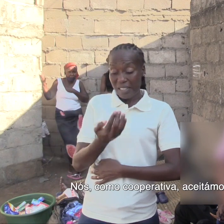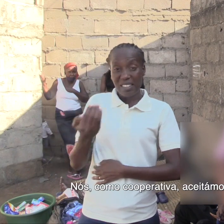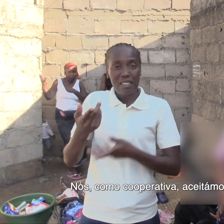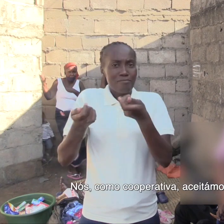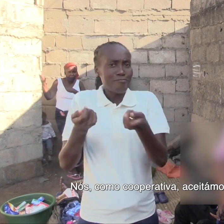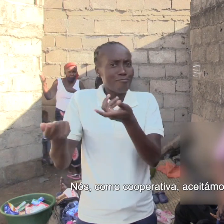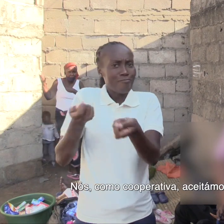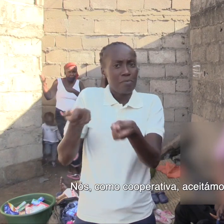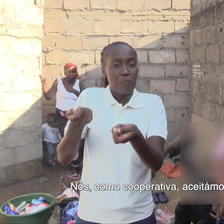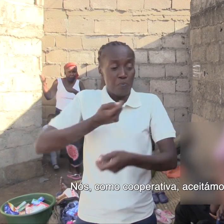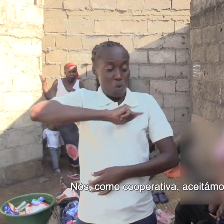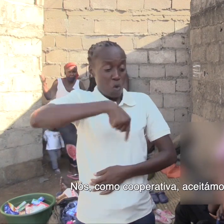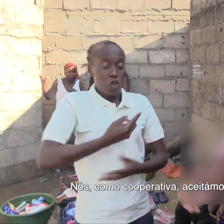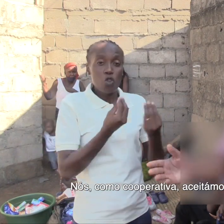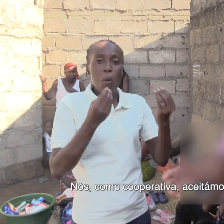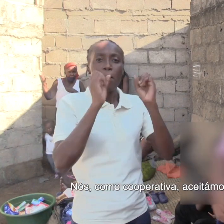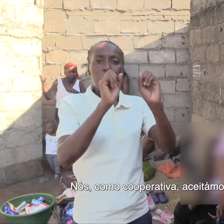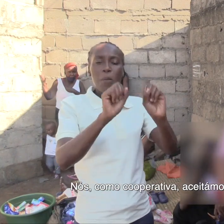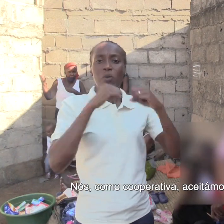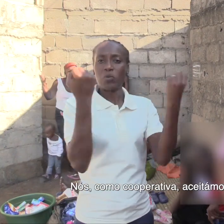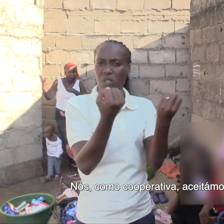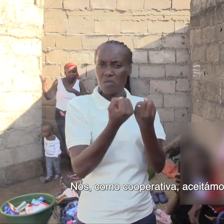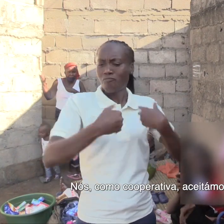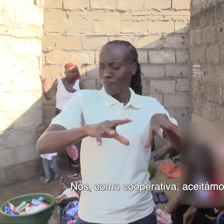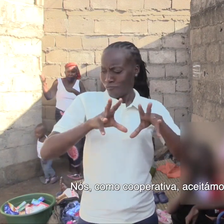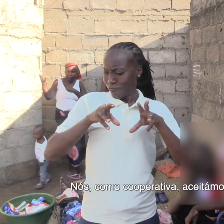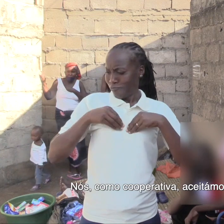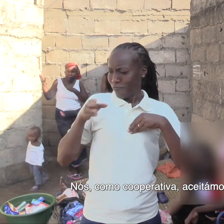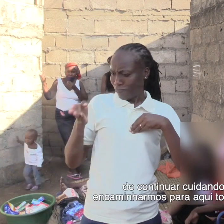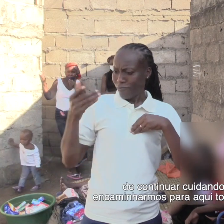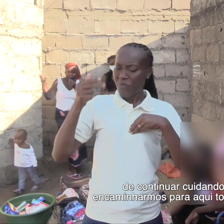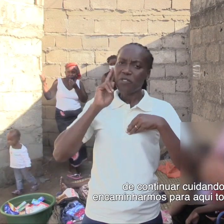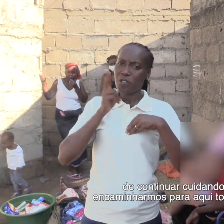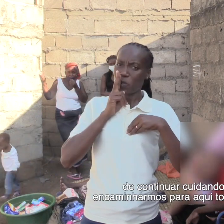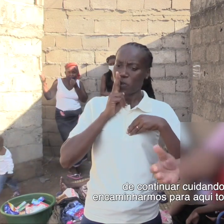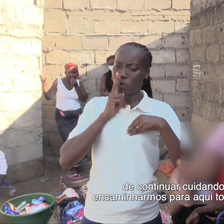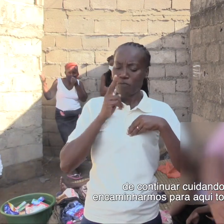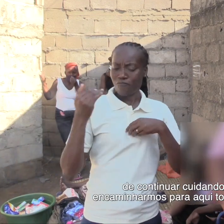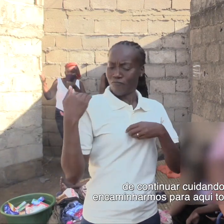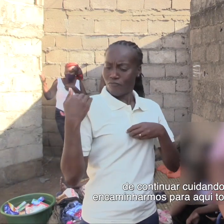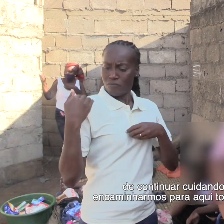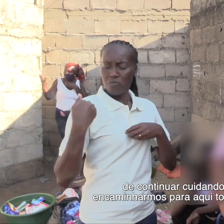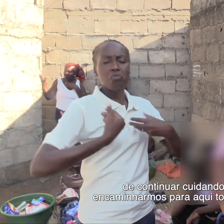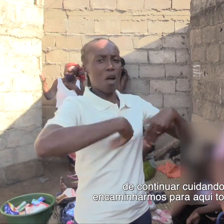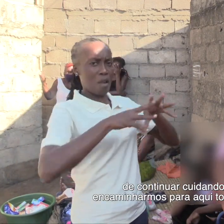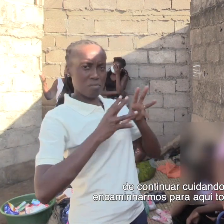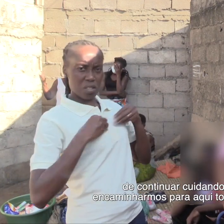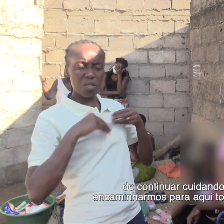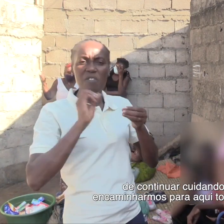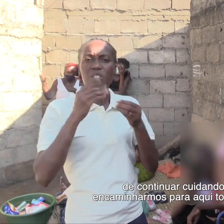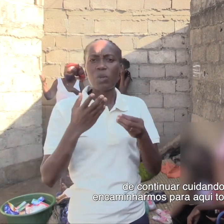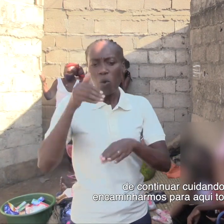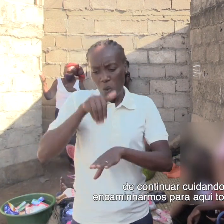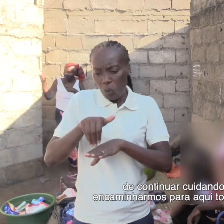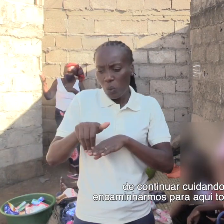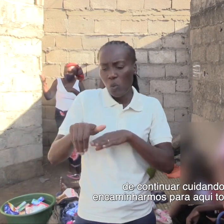nós como cooperativa aceitamos o convite da TV Surdo de continuar velando por essas crianças